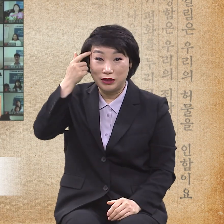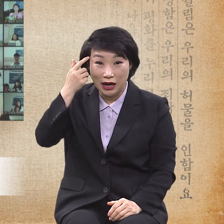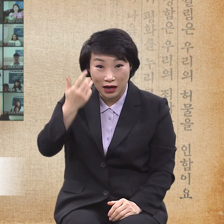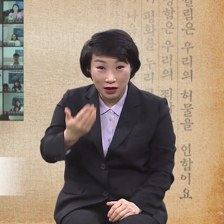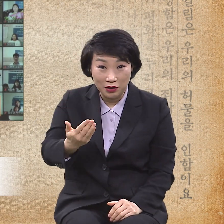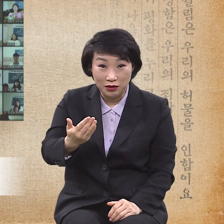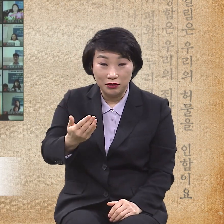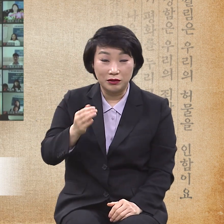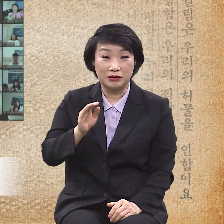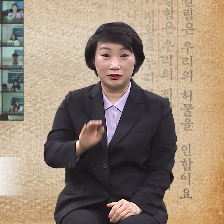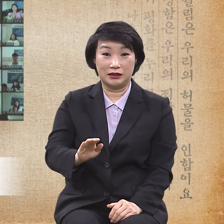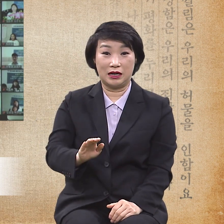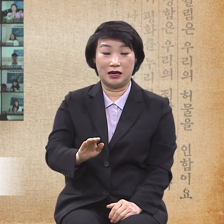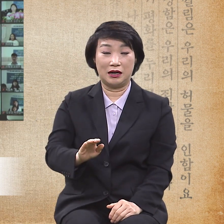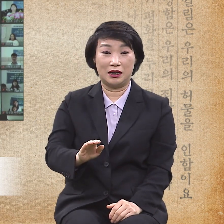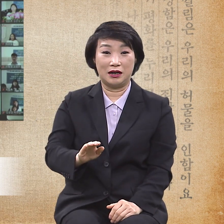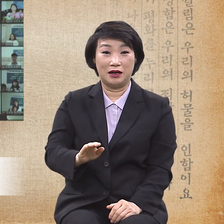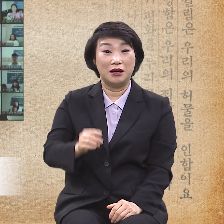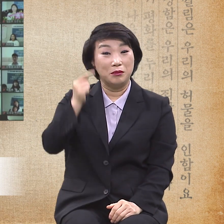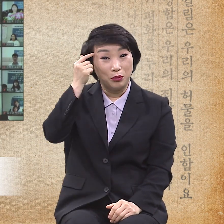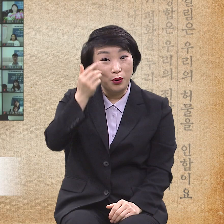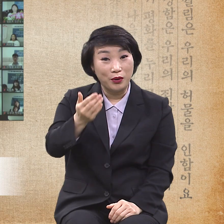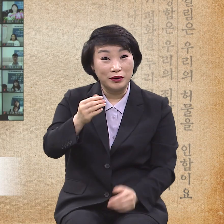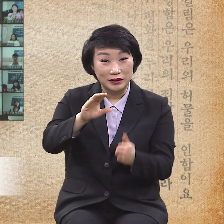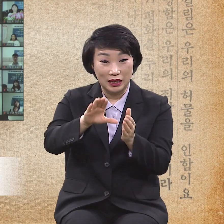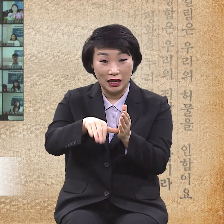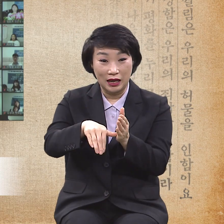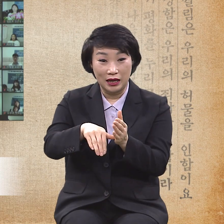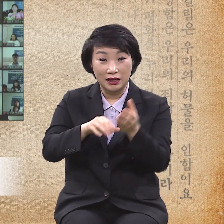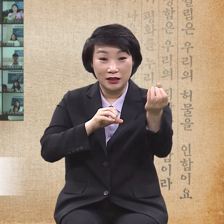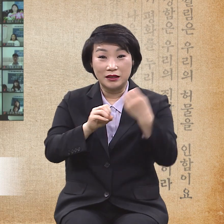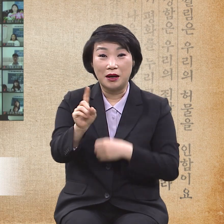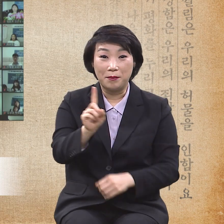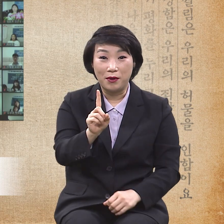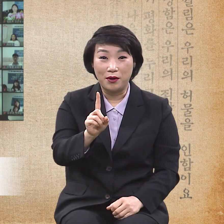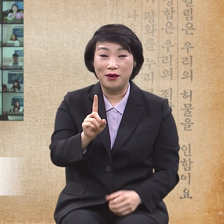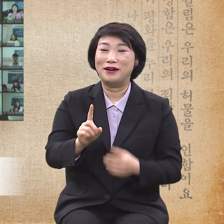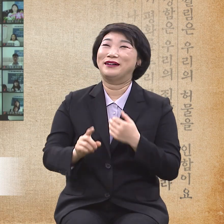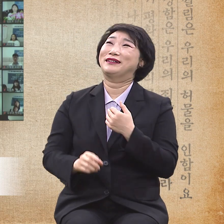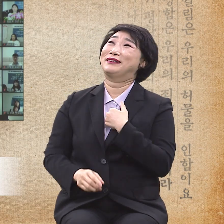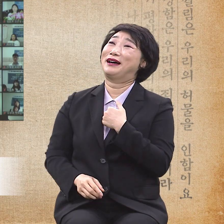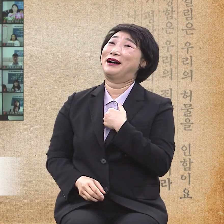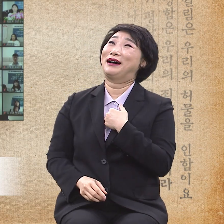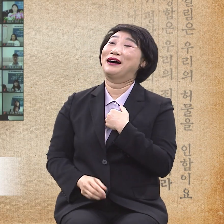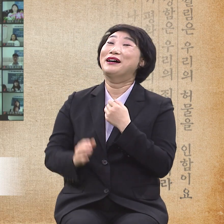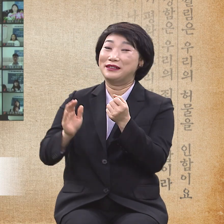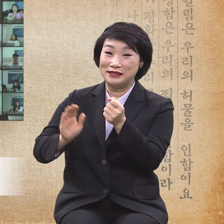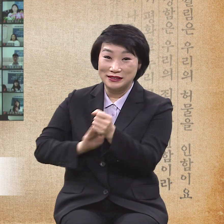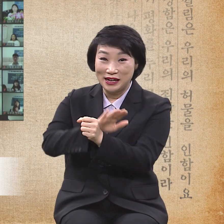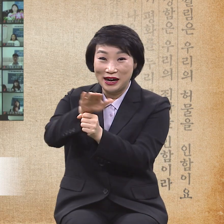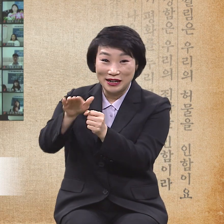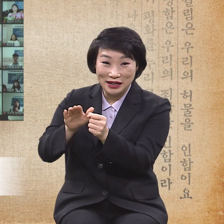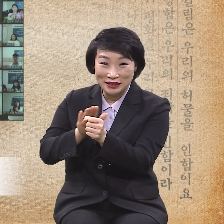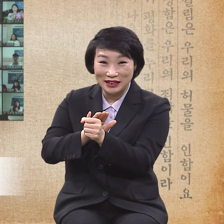누구시냐 하고 묻는다면 나에게는